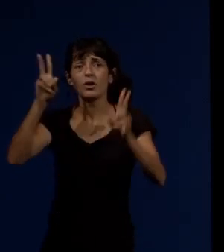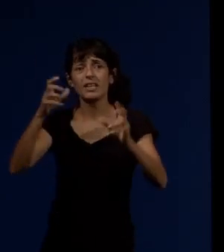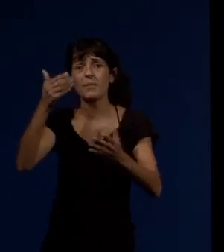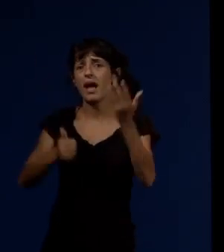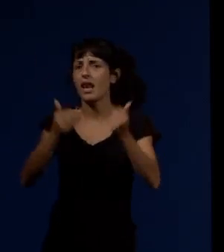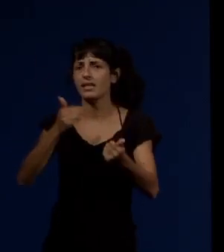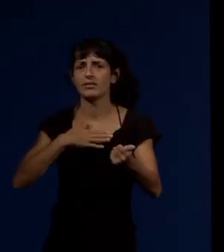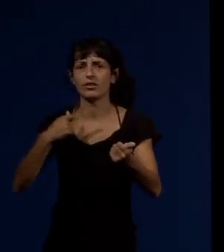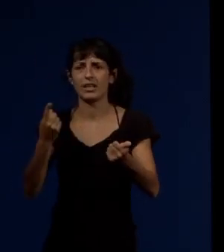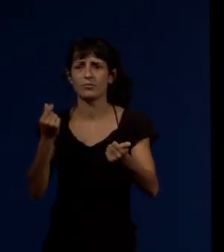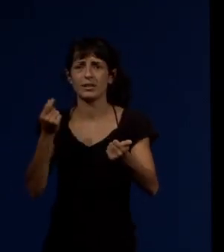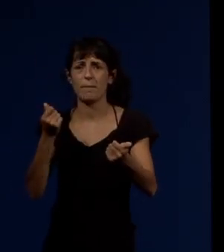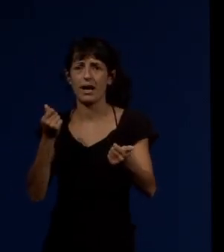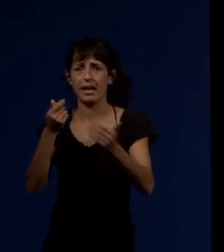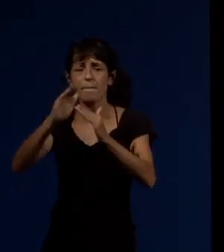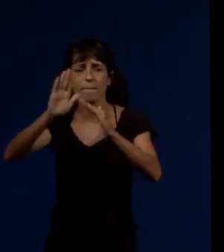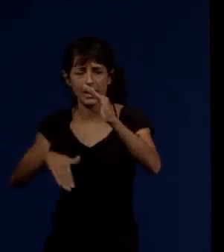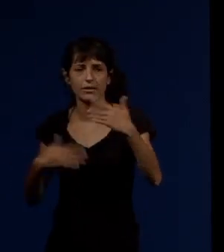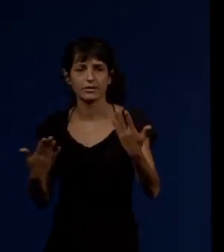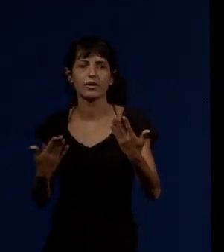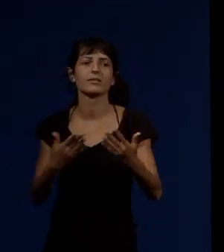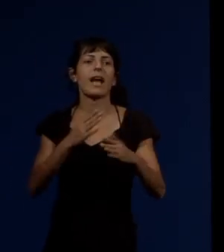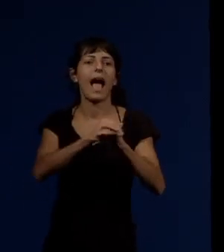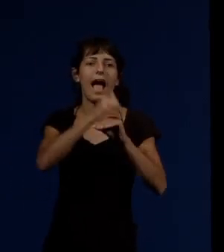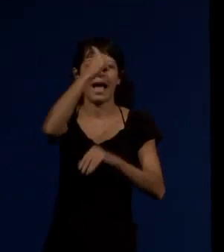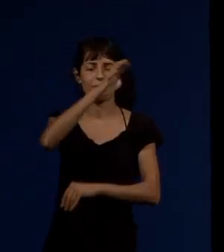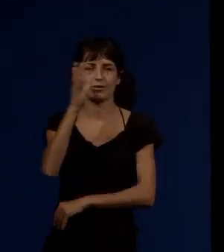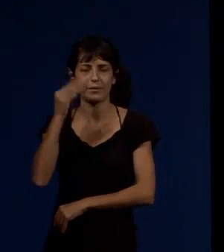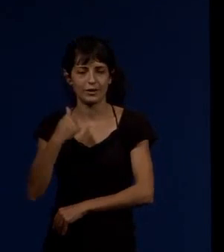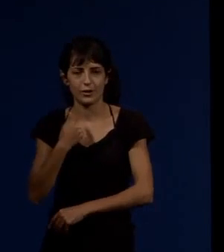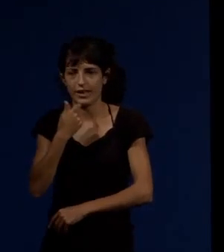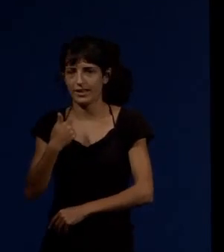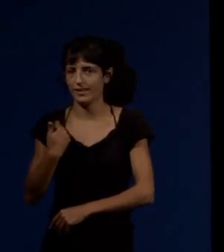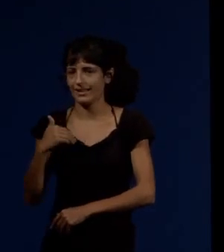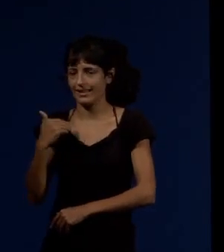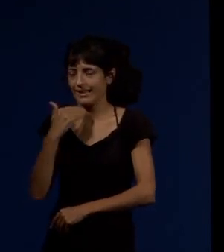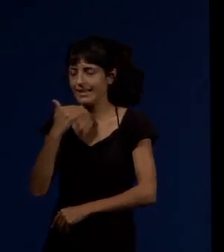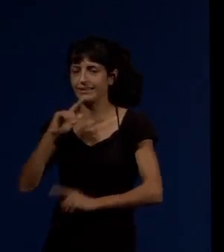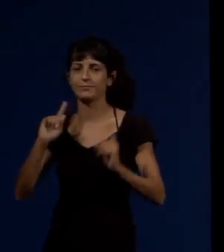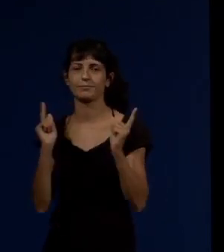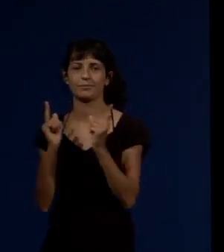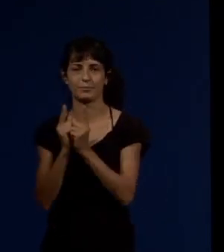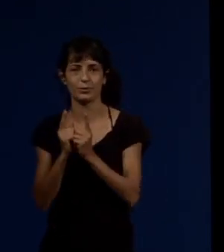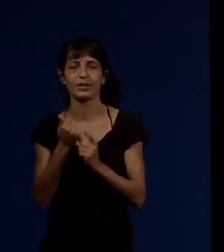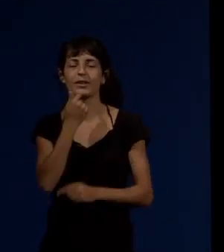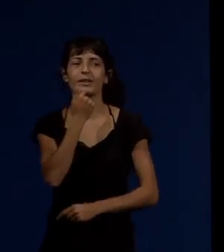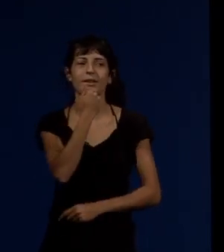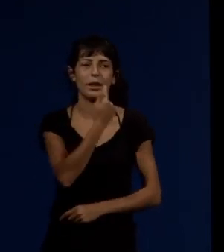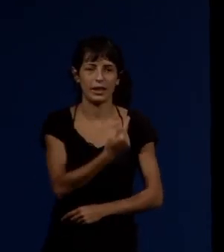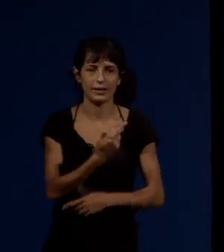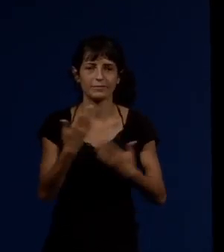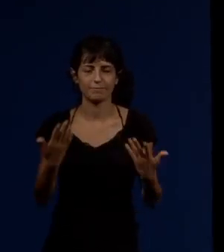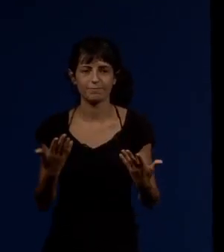seu prezo de custe. Por tanto, amigos e amigas, remato co meu querido Lois Pereiro dicíndovos